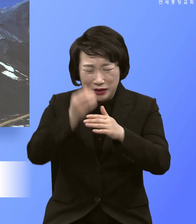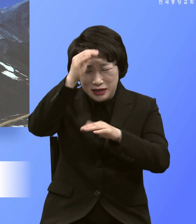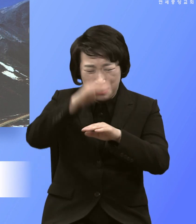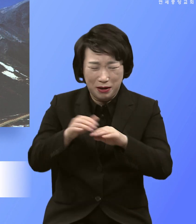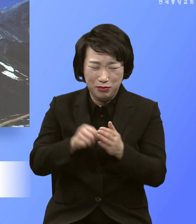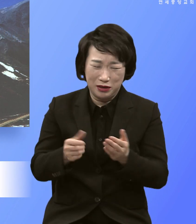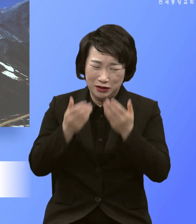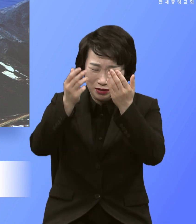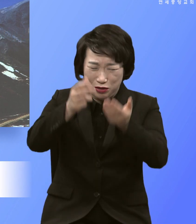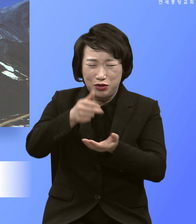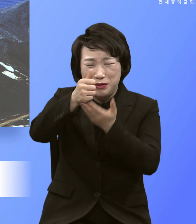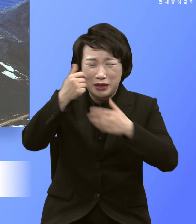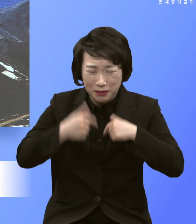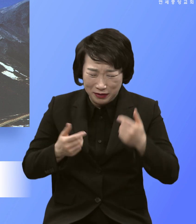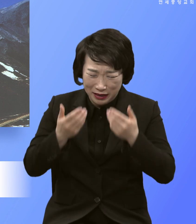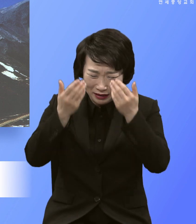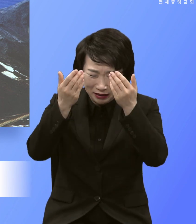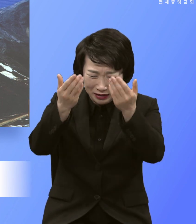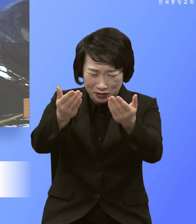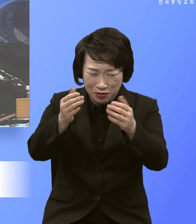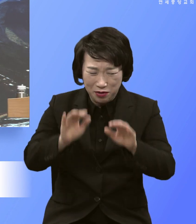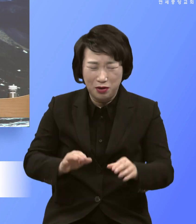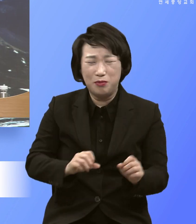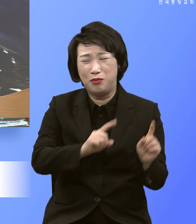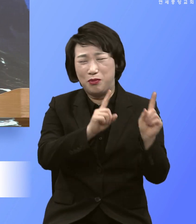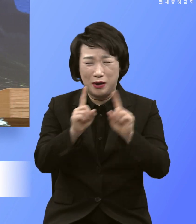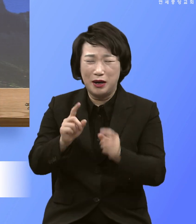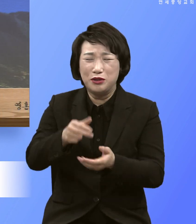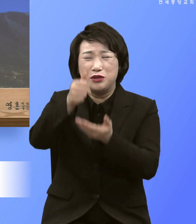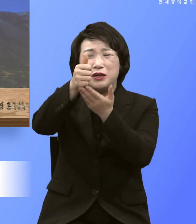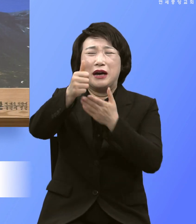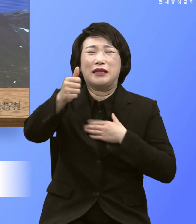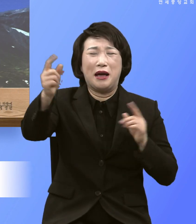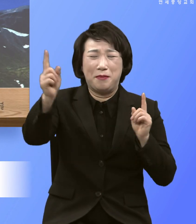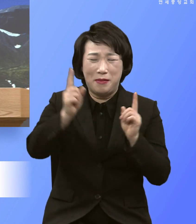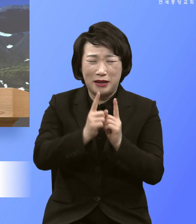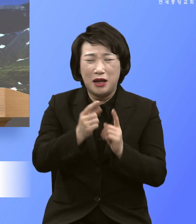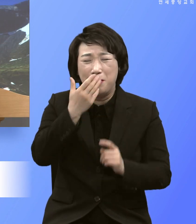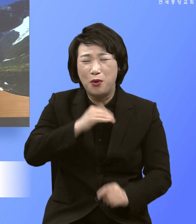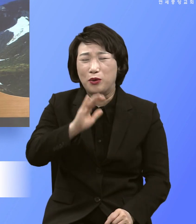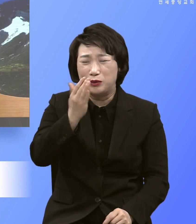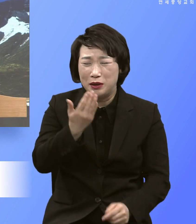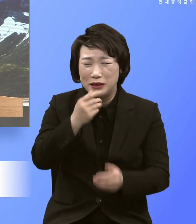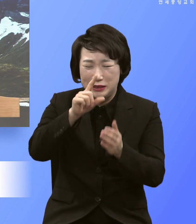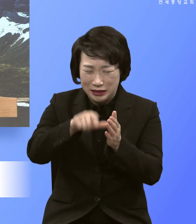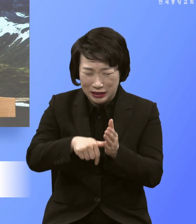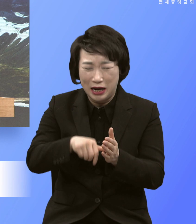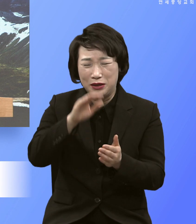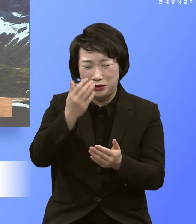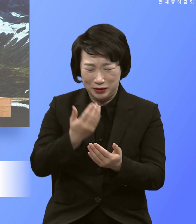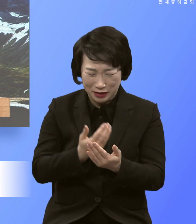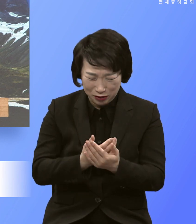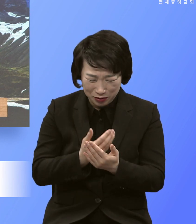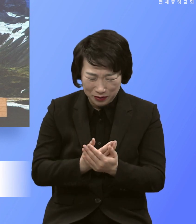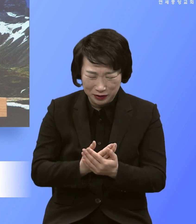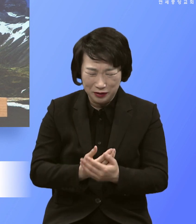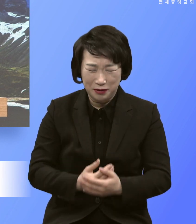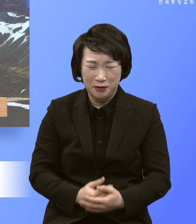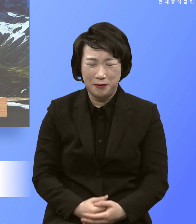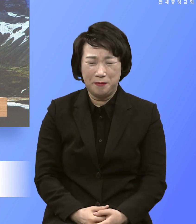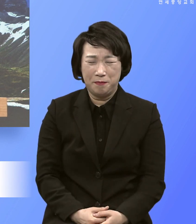예물로 주님을 기쁘시게 하며 부활의 주님과 만나는 복된 시간 되게